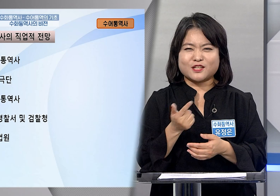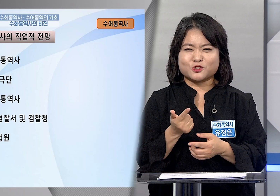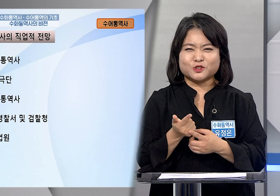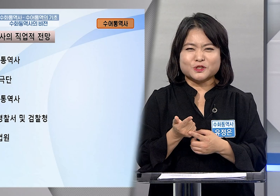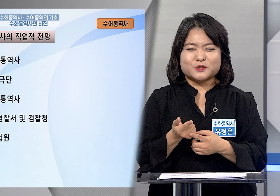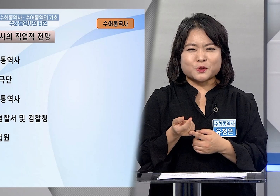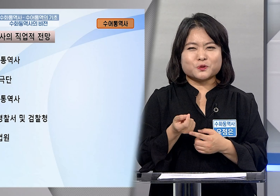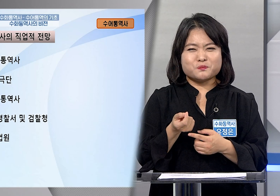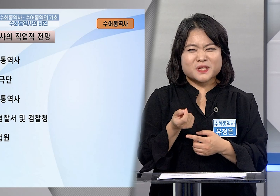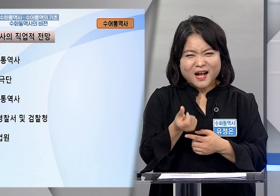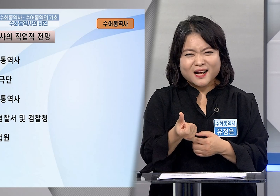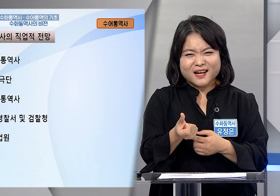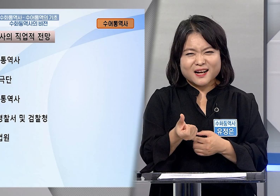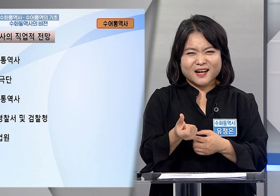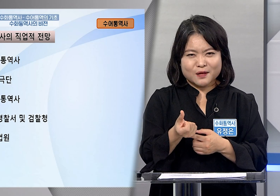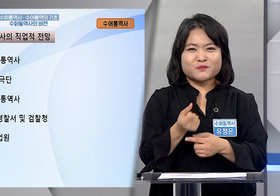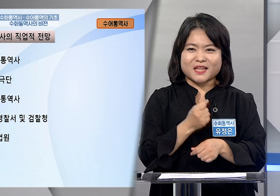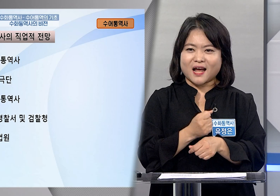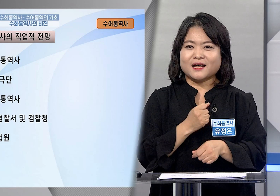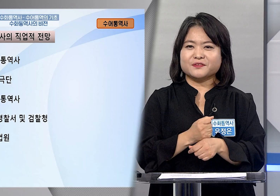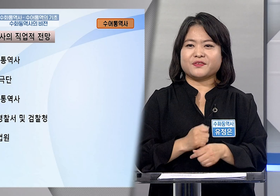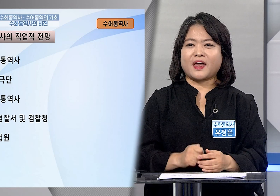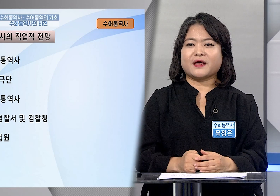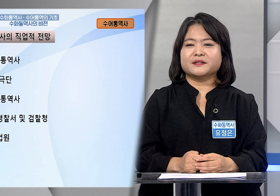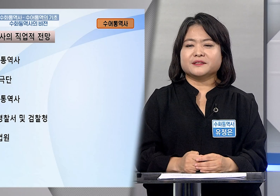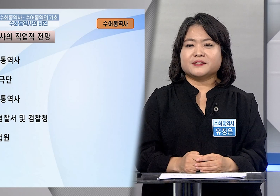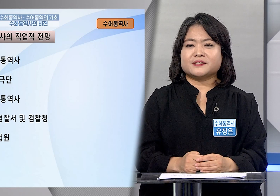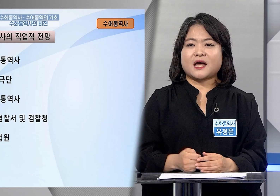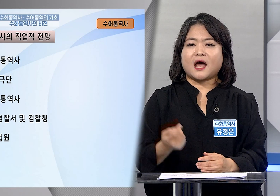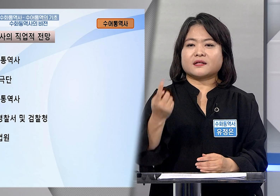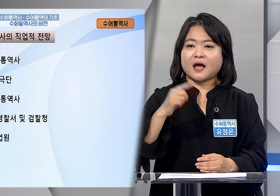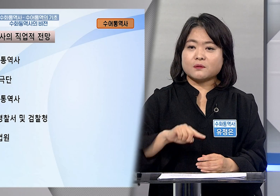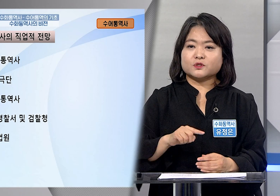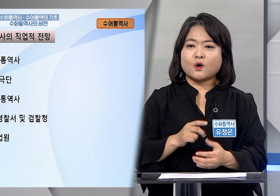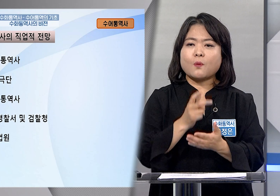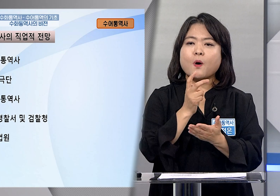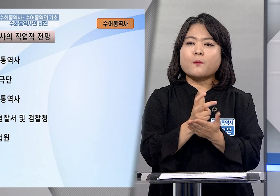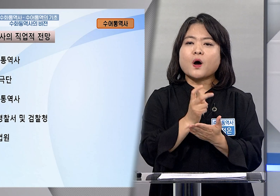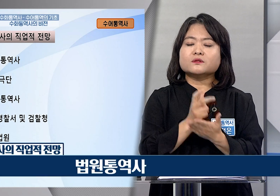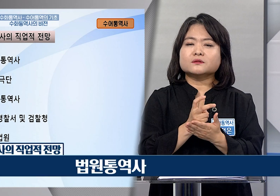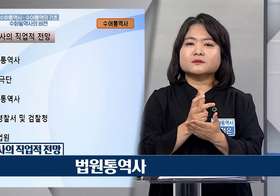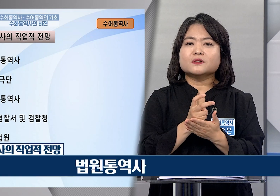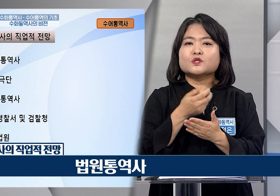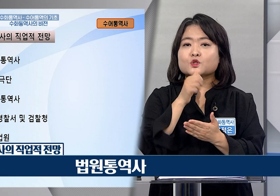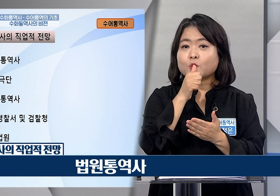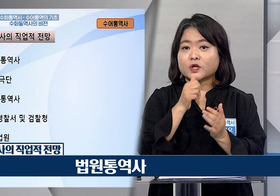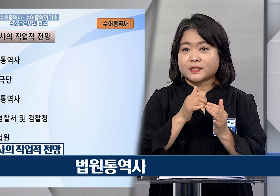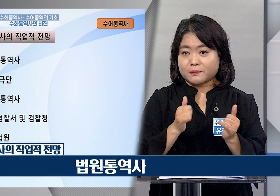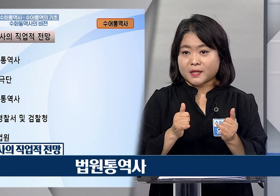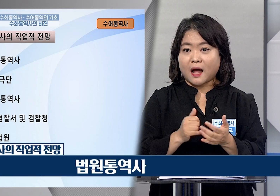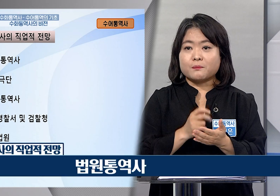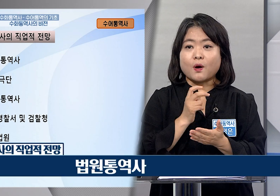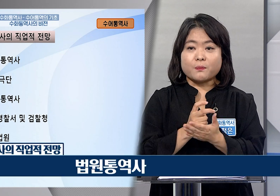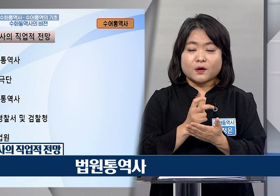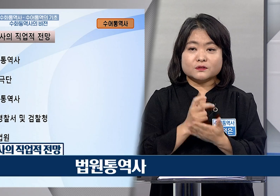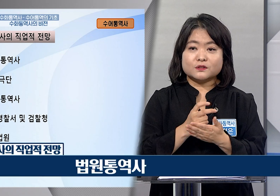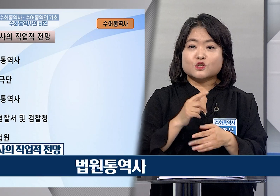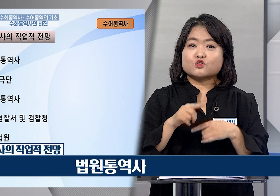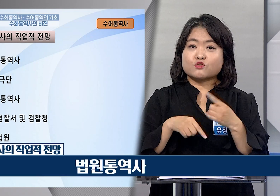아주 조금 미약합니다. 네. 자, 다음은요. 법원 통역사입니다. 법원